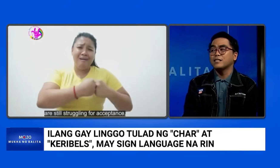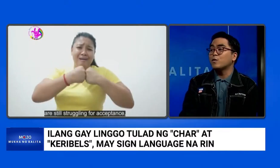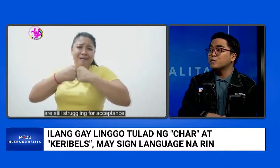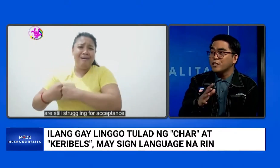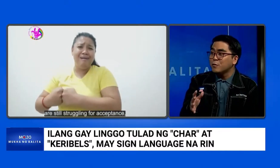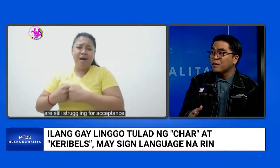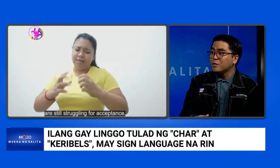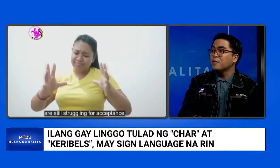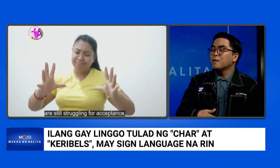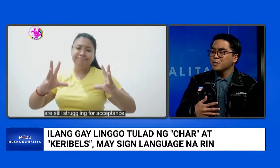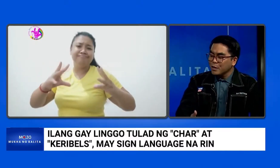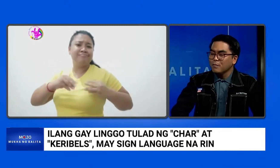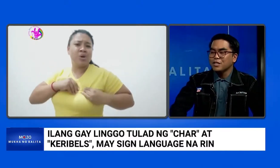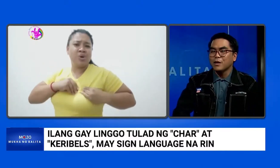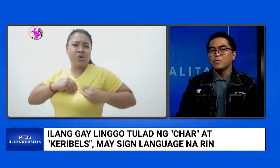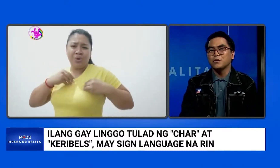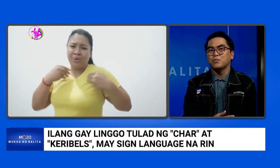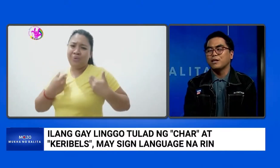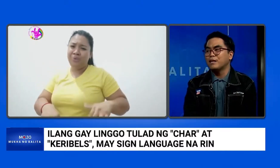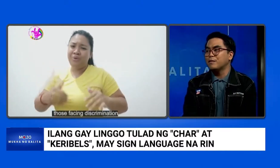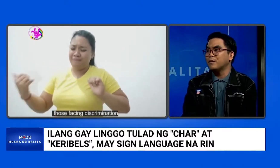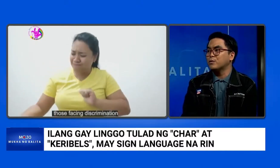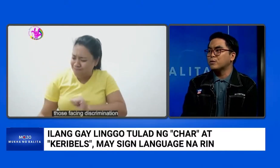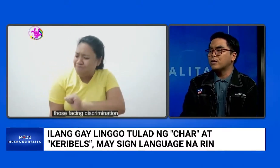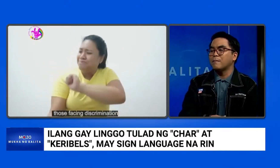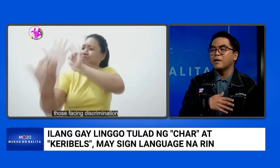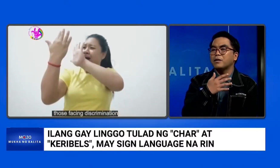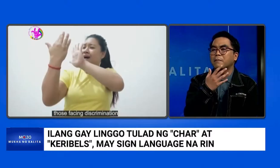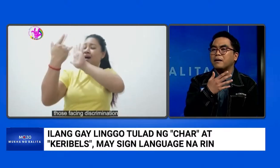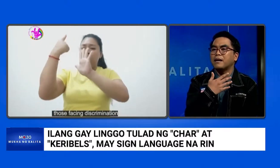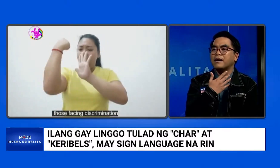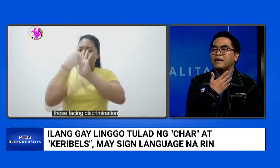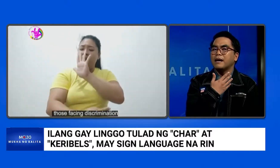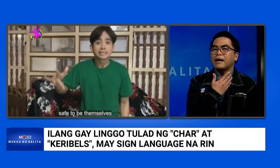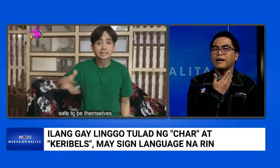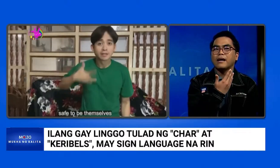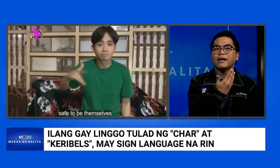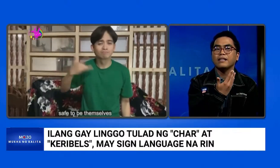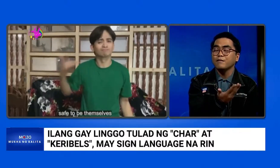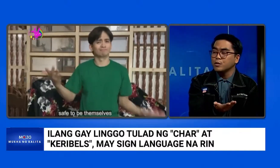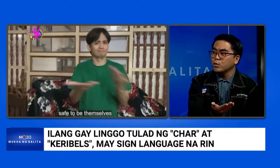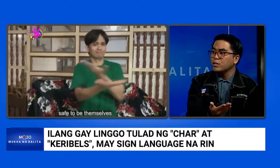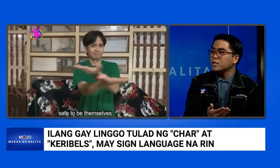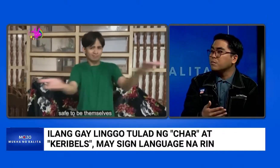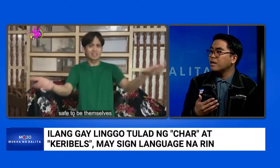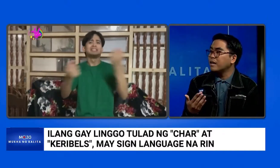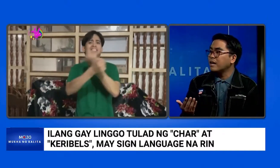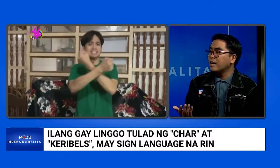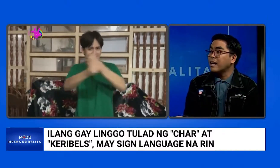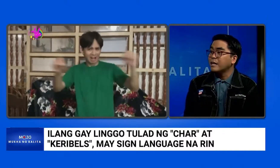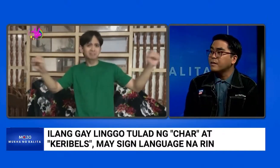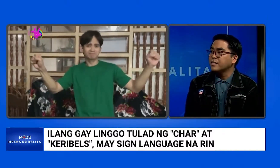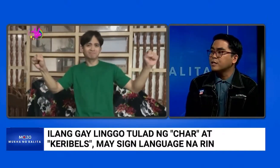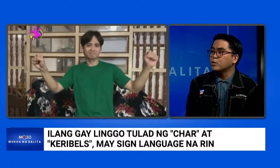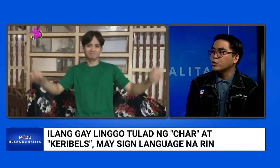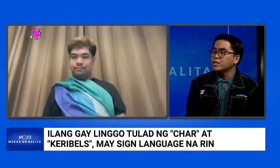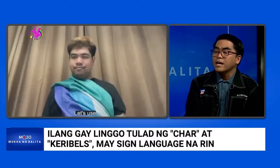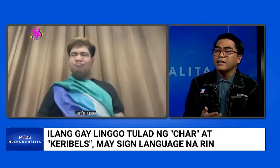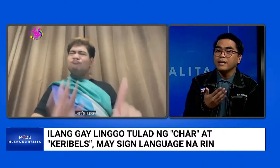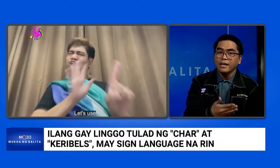kung sino So, man libre. So libre siya kung gusto mo talagang matuto. Meron lang mga deaf schools tas mga academic institutions na